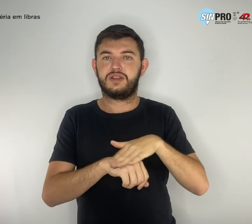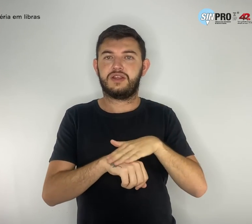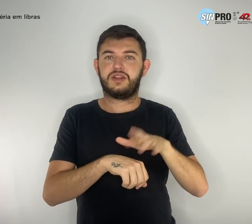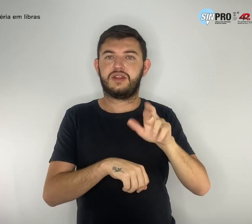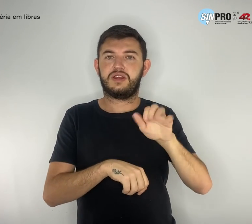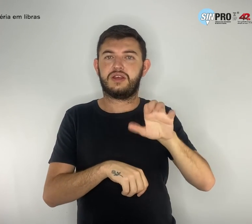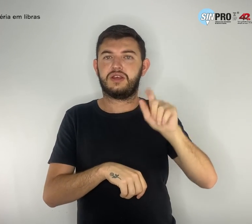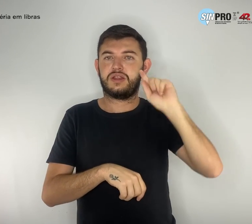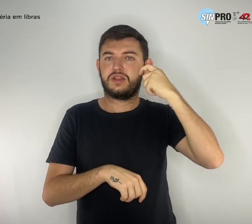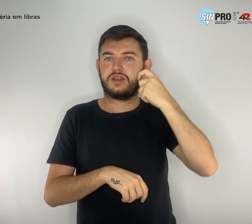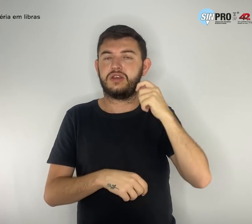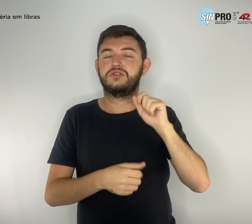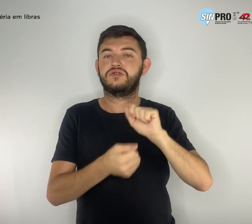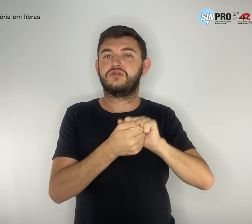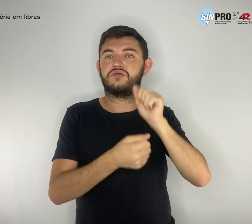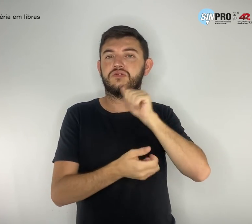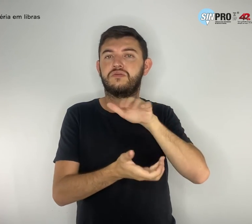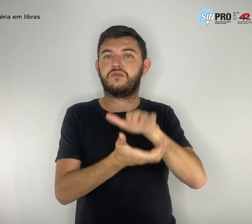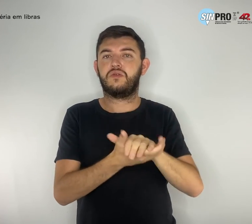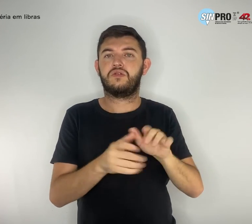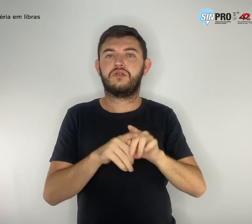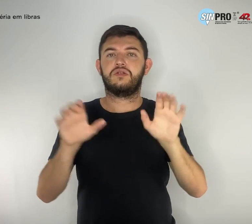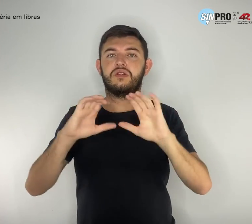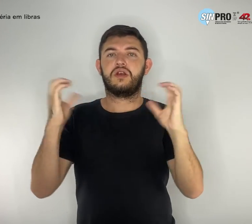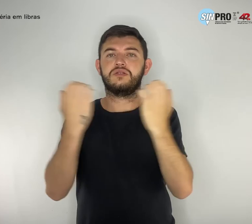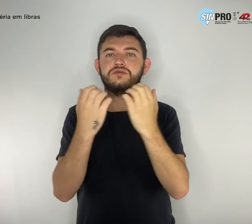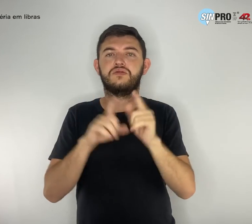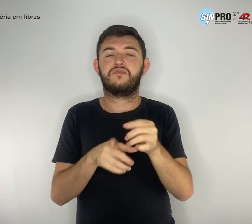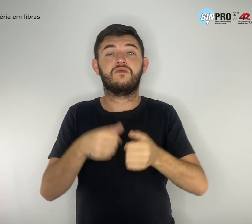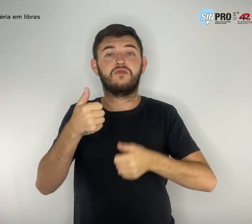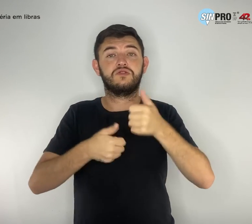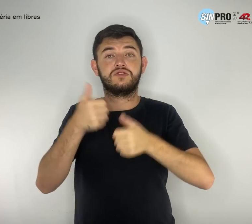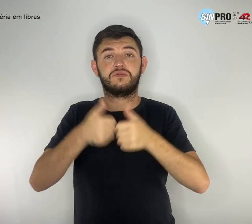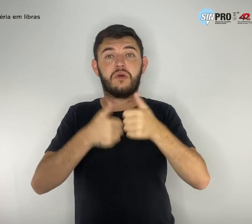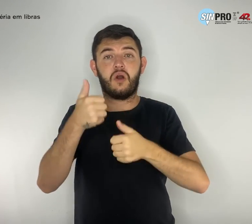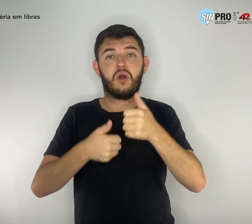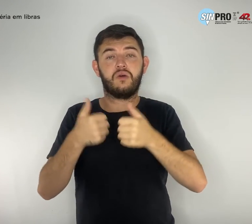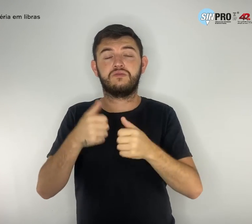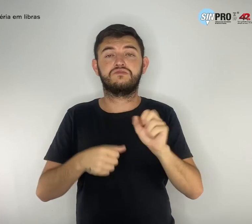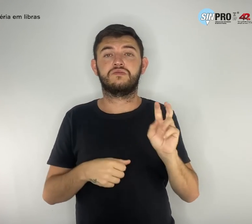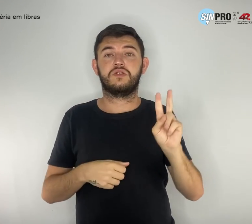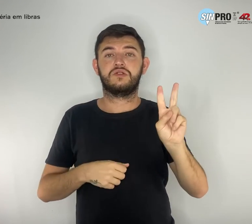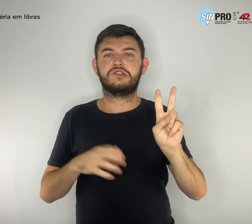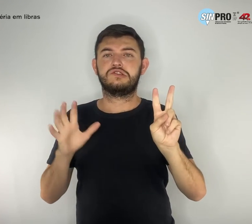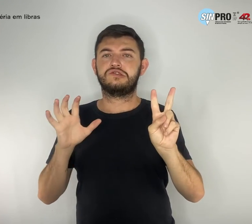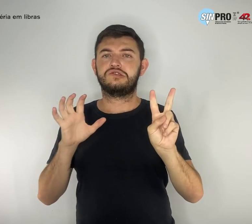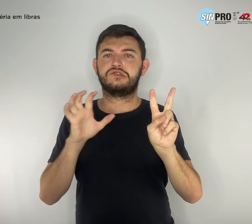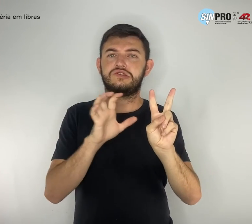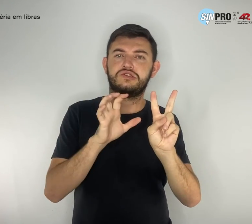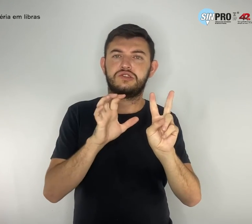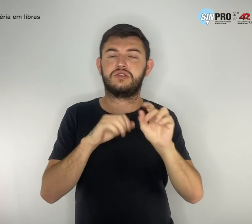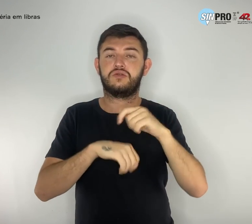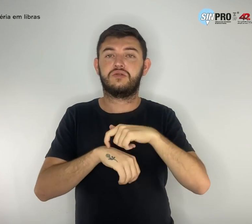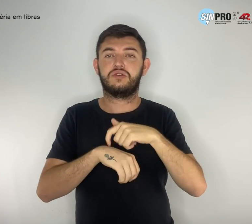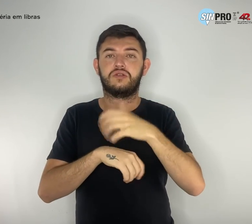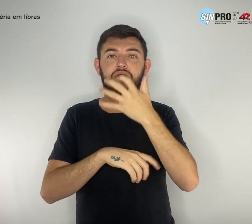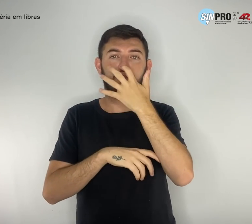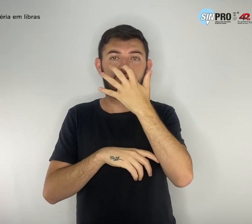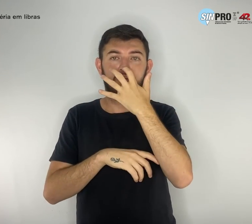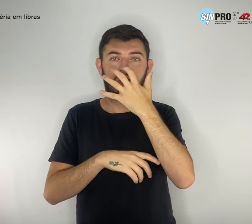companheira nos corredores de um estádio de futebol ao assistir a uma partida da seleção brasileira durante a Copa